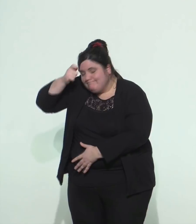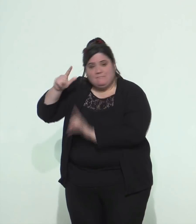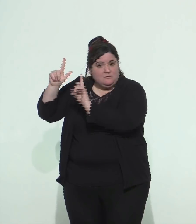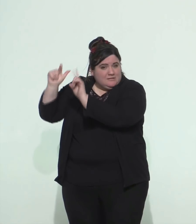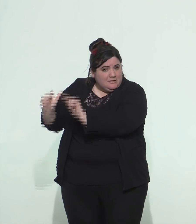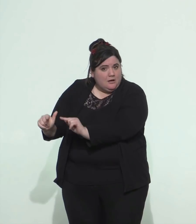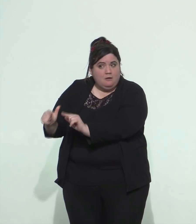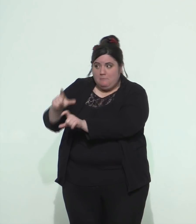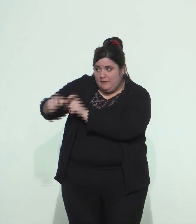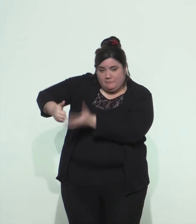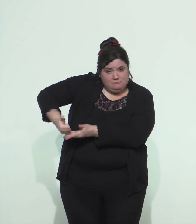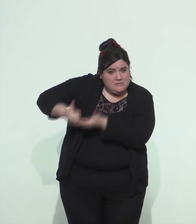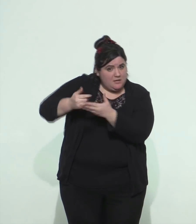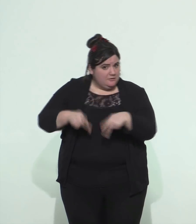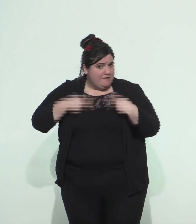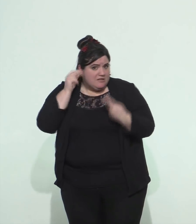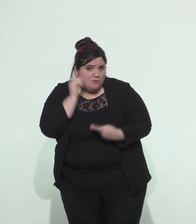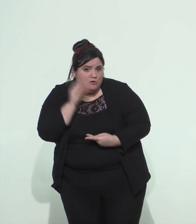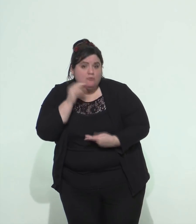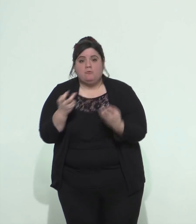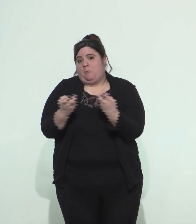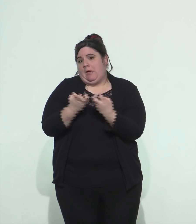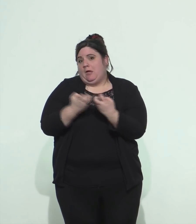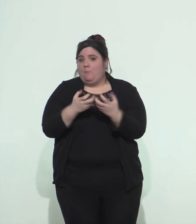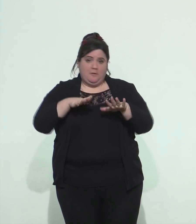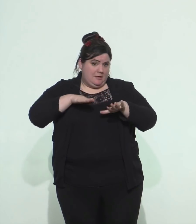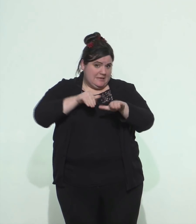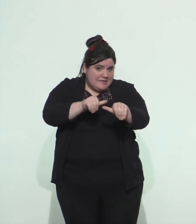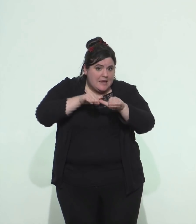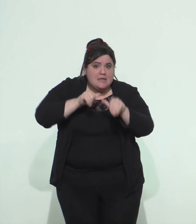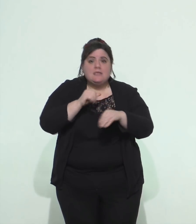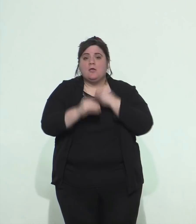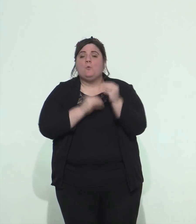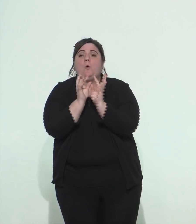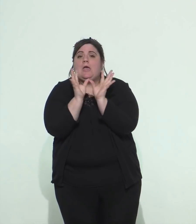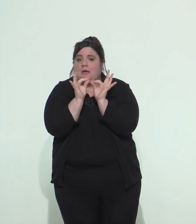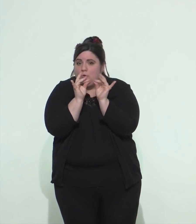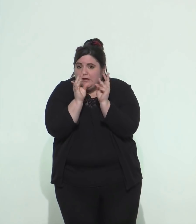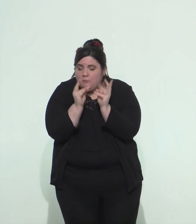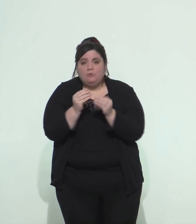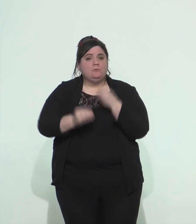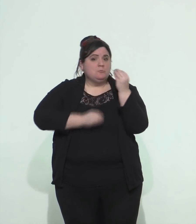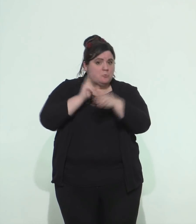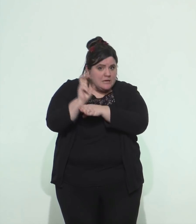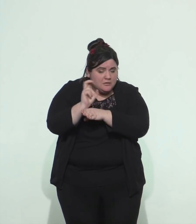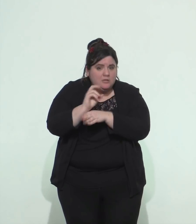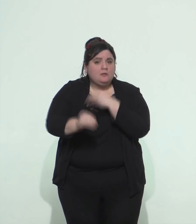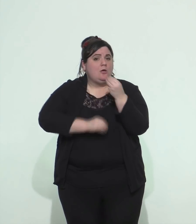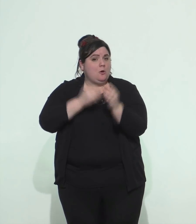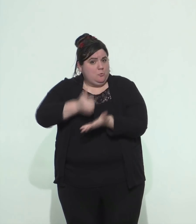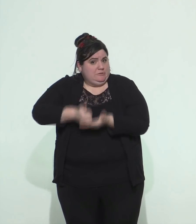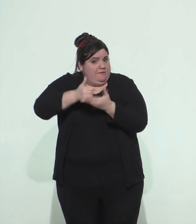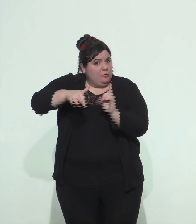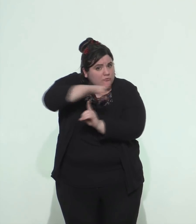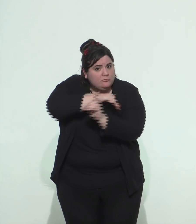professions qui aident beaucoup le quotidien. Je pense par exemple aux kinésithérapeutes, aux ergothérapeutes, aux éducateurs, aux travailleurs sociaux, aux psychologues,